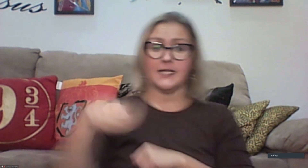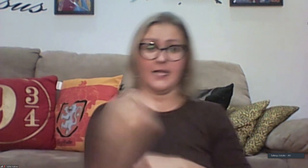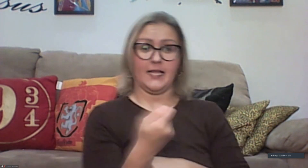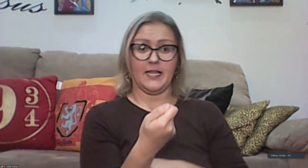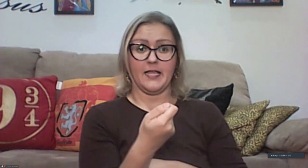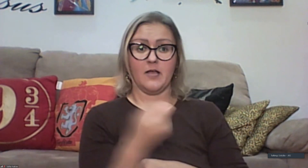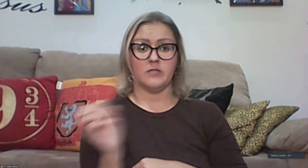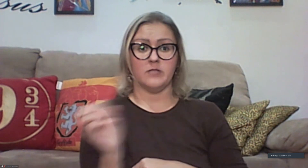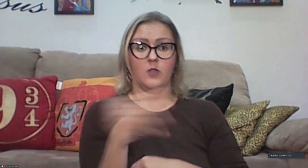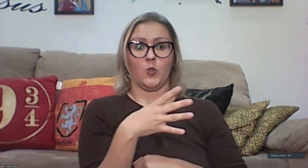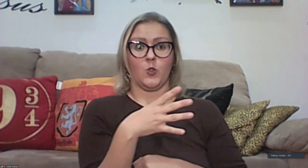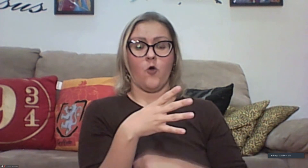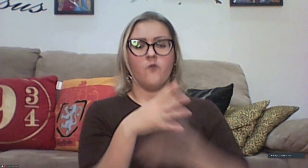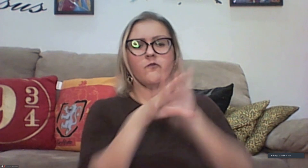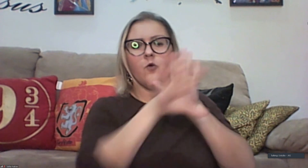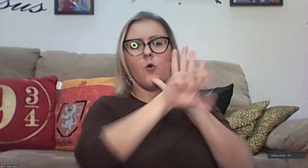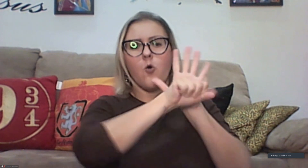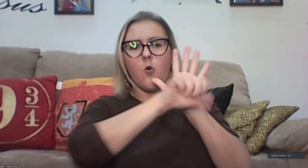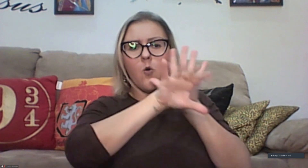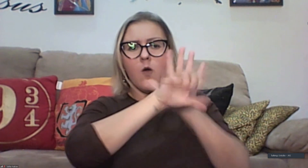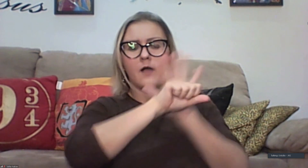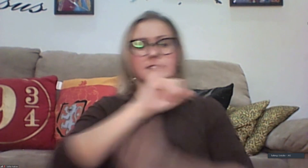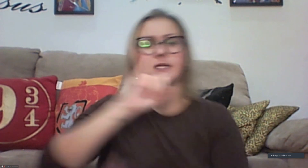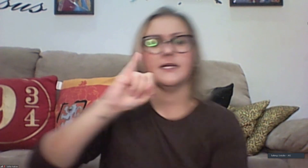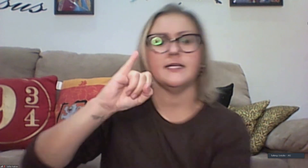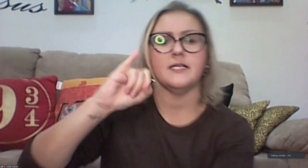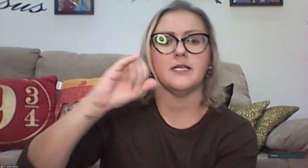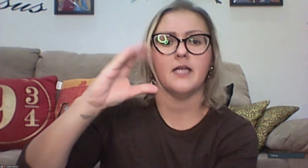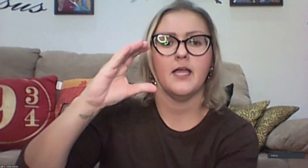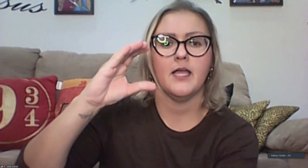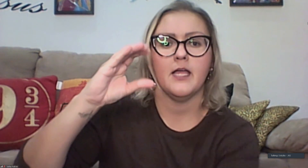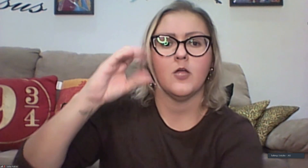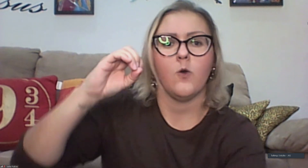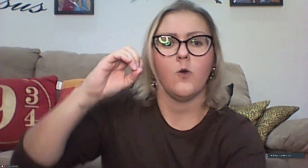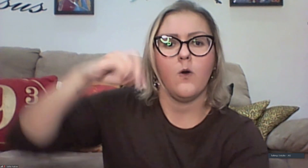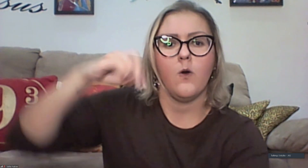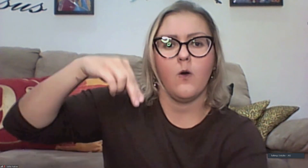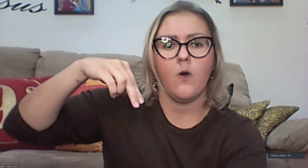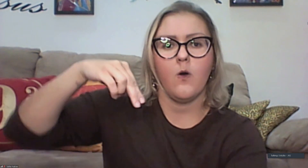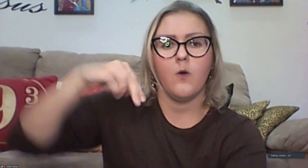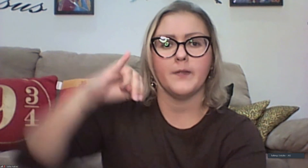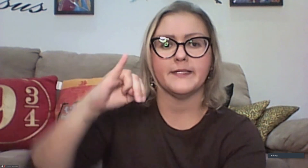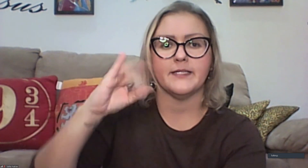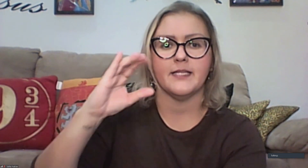a perceber as coisas. Por exemplo, sinais icônicos.